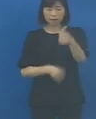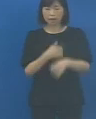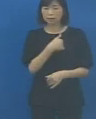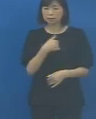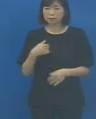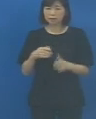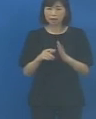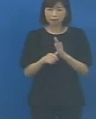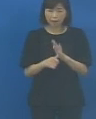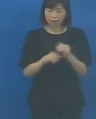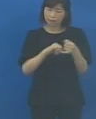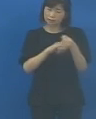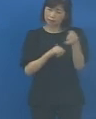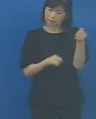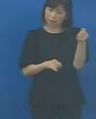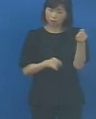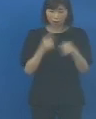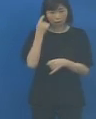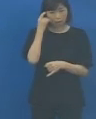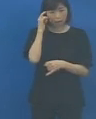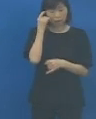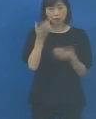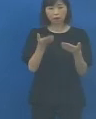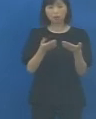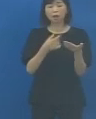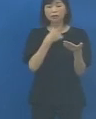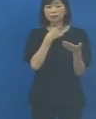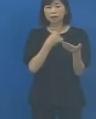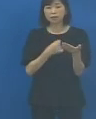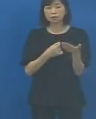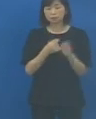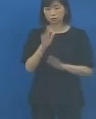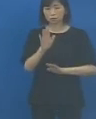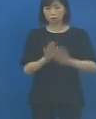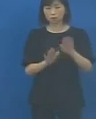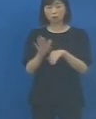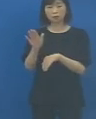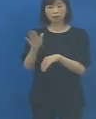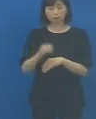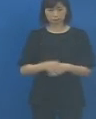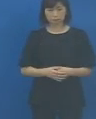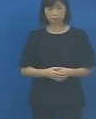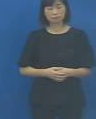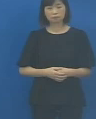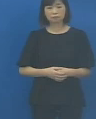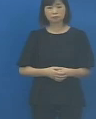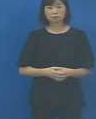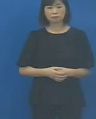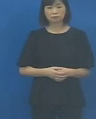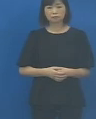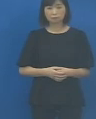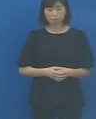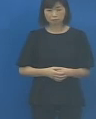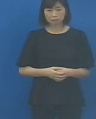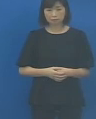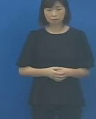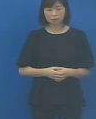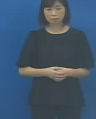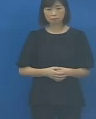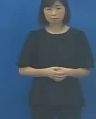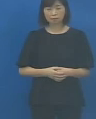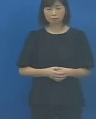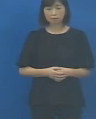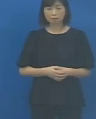れば考えていただいた方がいいのではないかというような状況でもあります。ですからそれのインセンティブといい